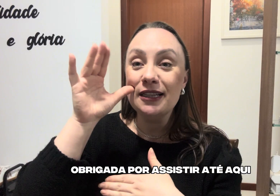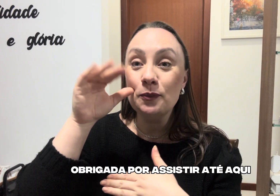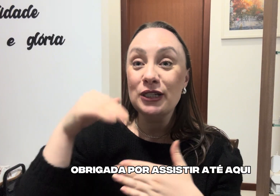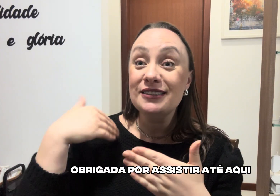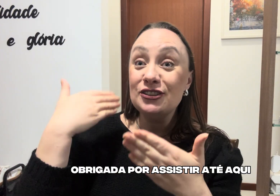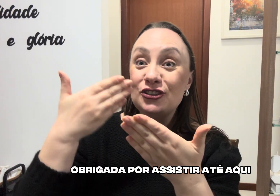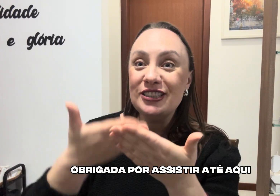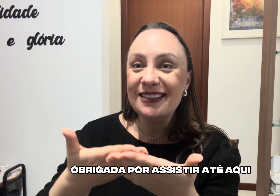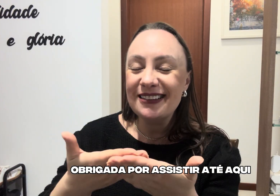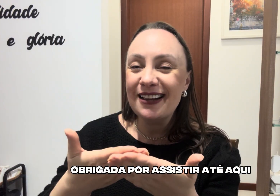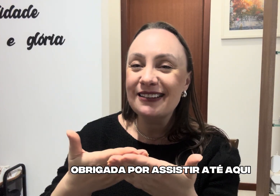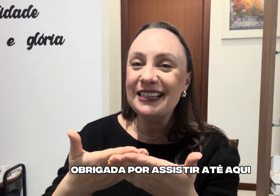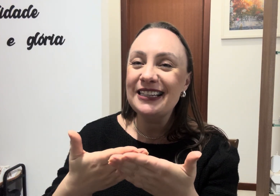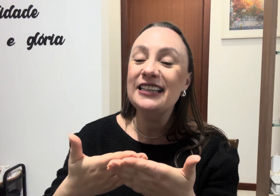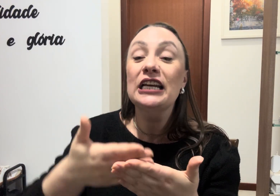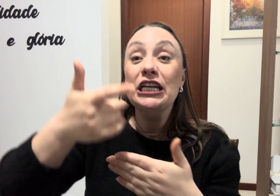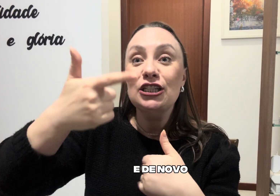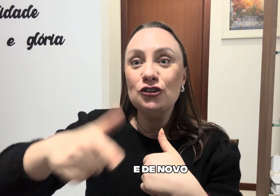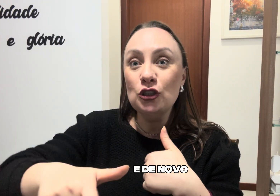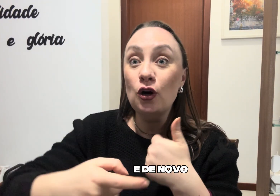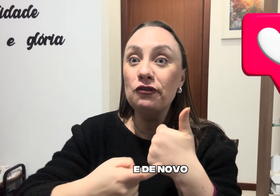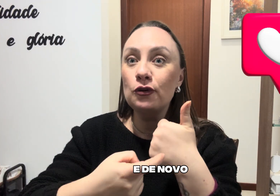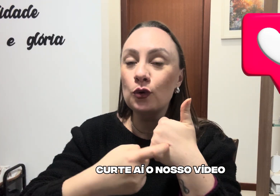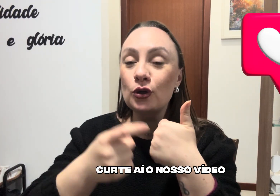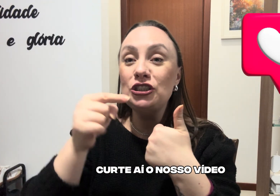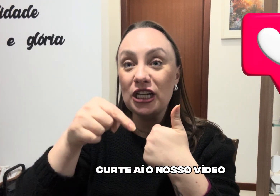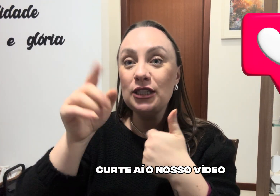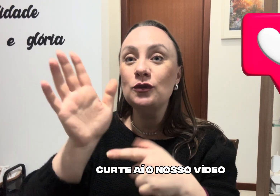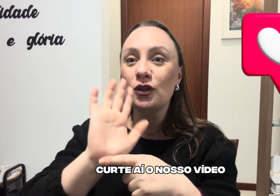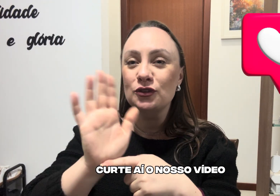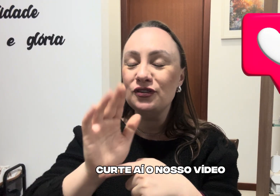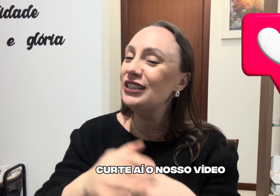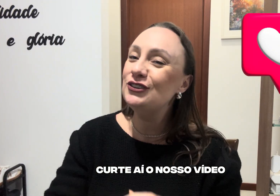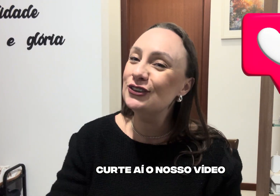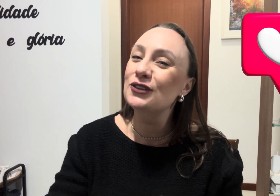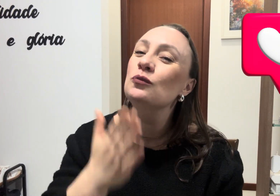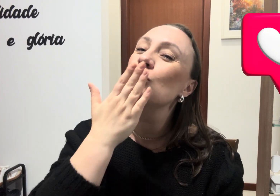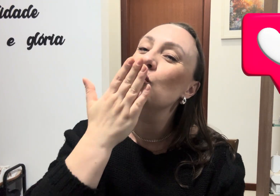obrigada por assistir até aqui. E de novo, curte aí o nosso vídeo.